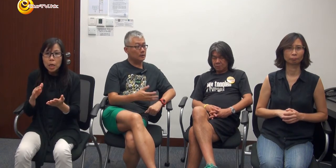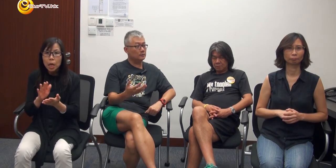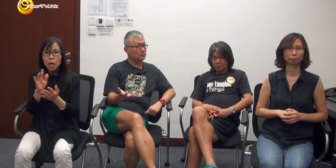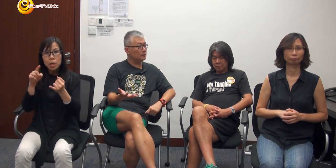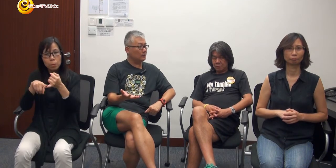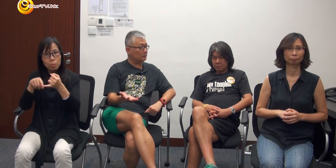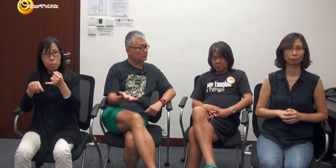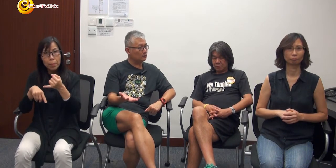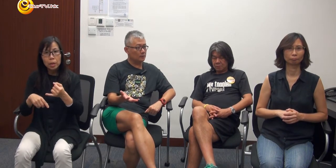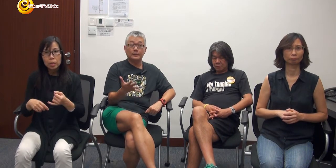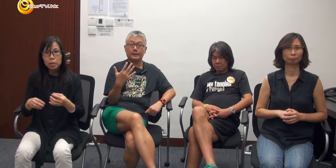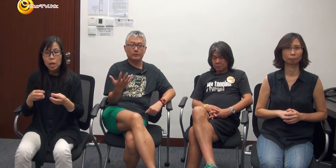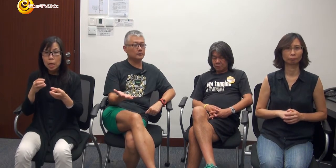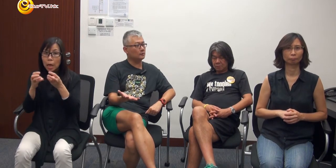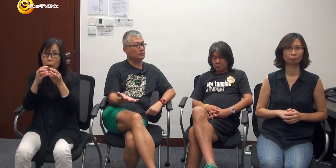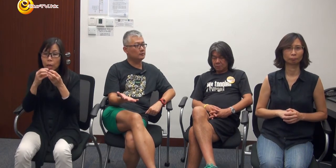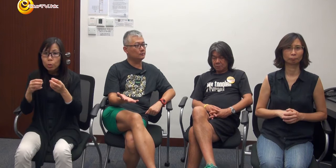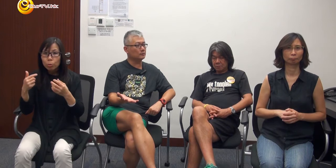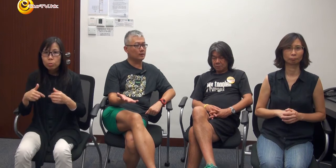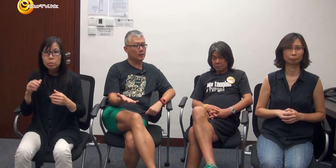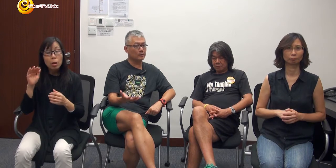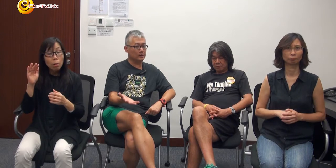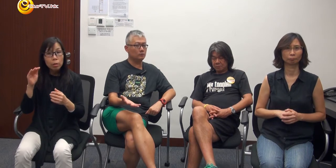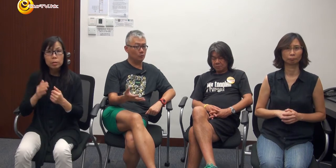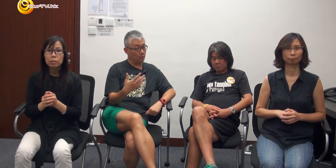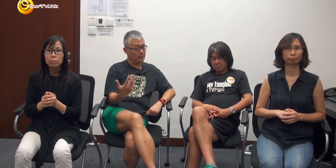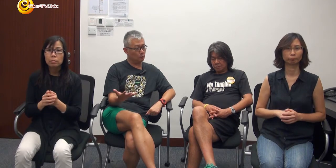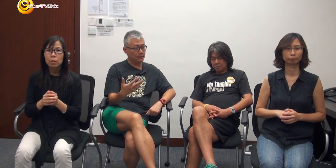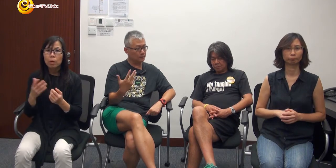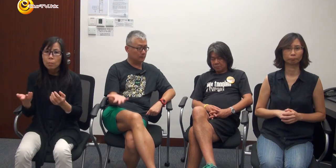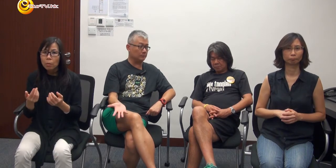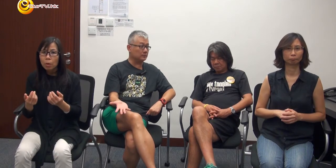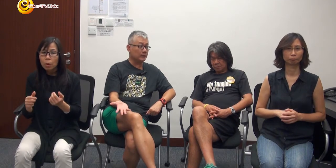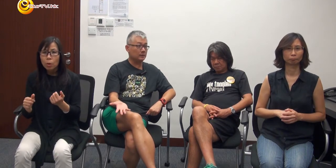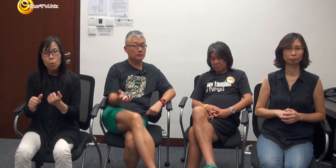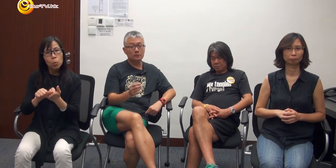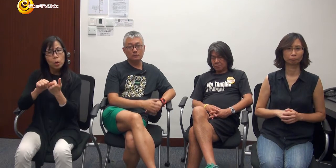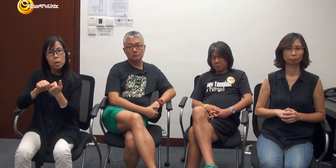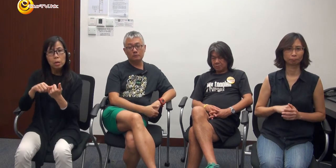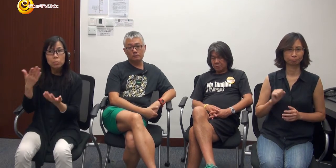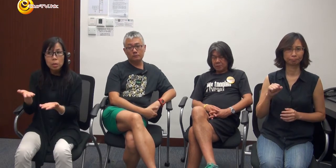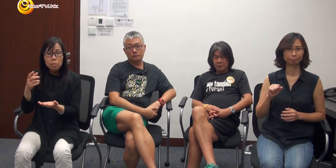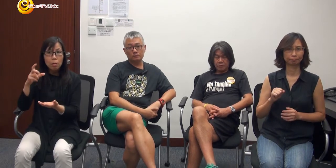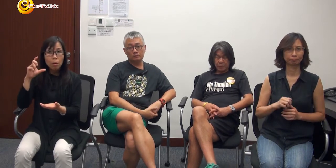件事才有解決跡象，但解決跡象的意思只不過就是說究竟委不委任陳文敏而 已、嗯、所以其